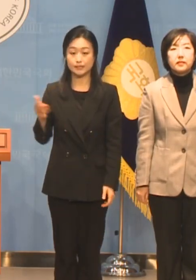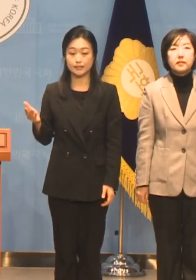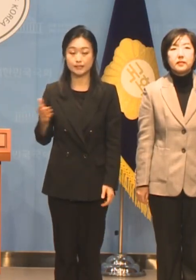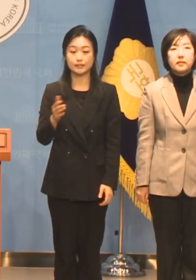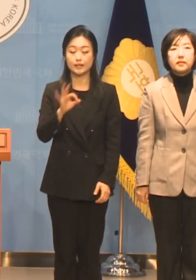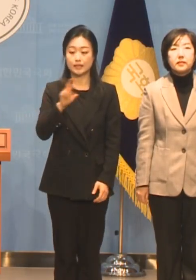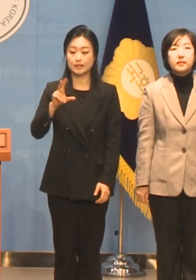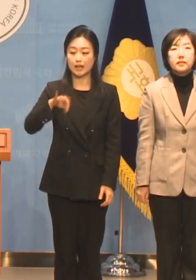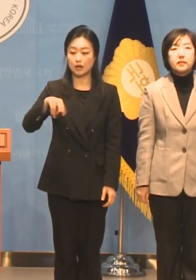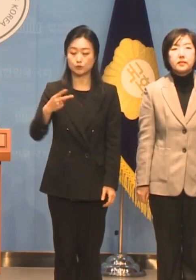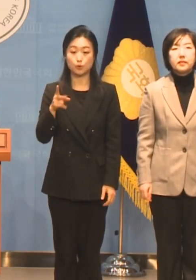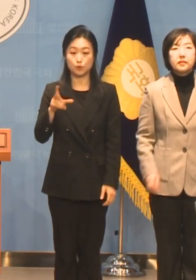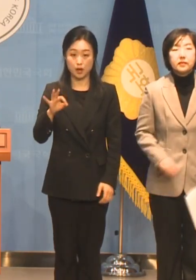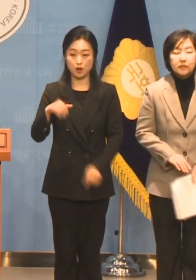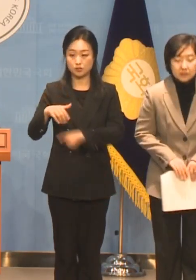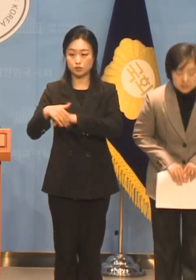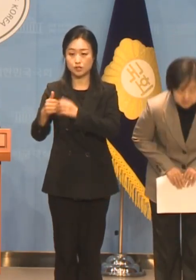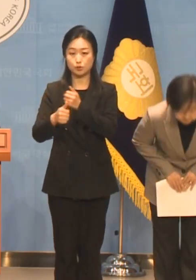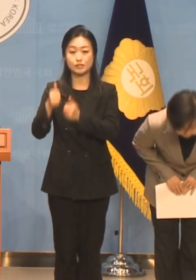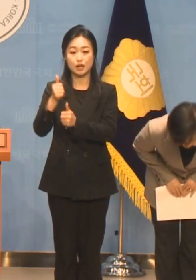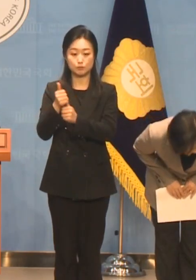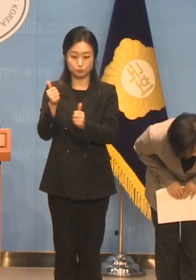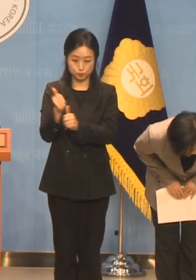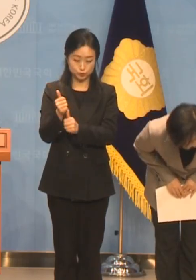양소영 정책위 부위원장,